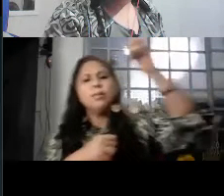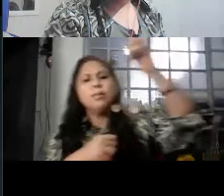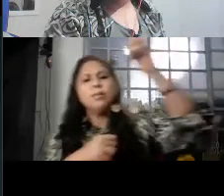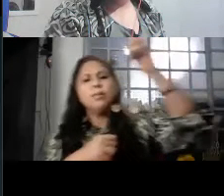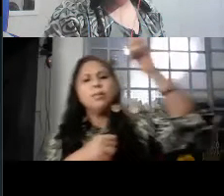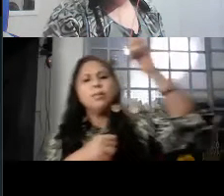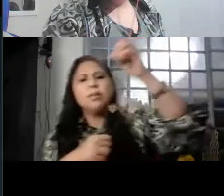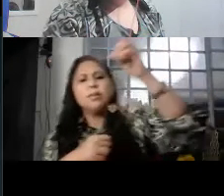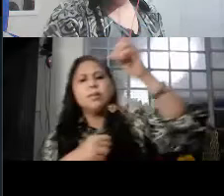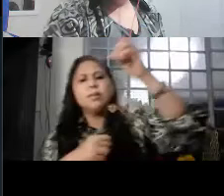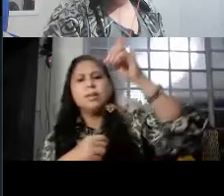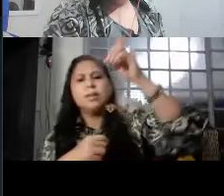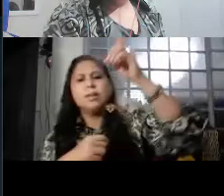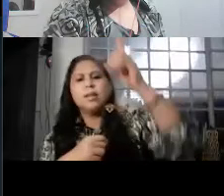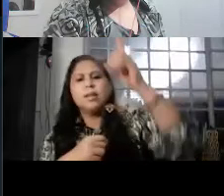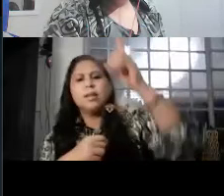encontrar.